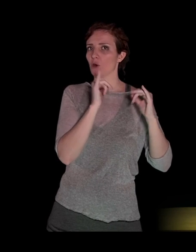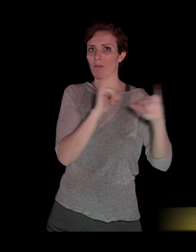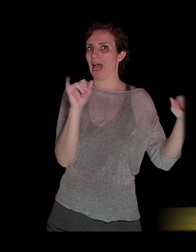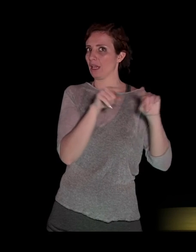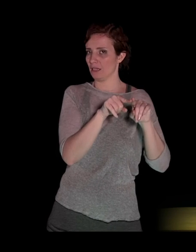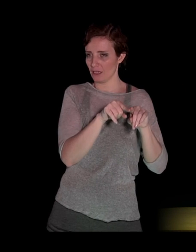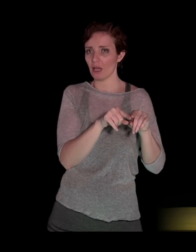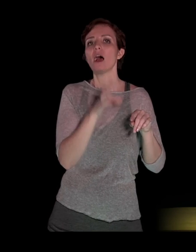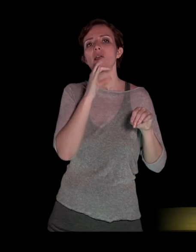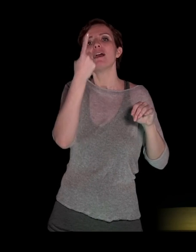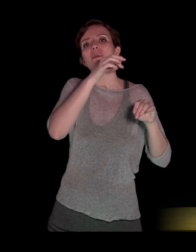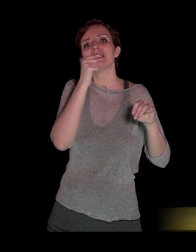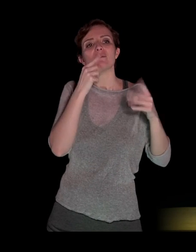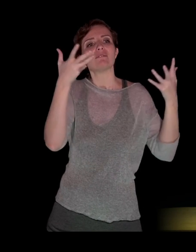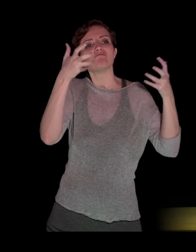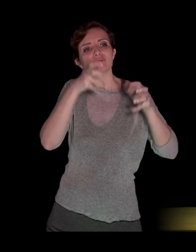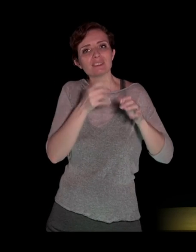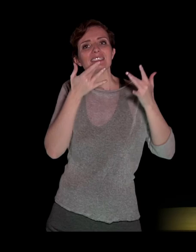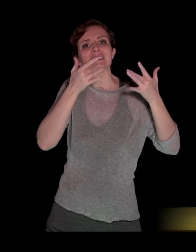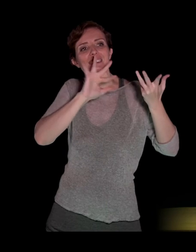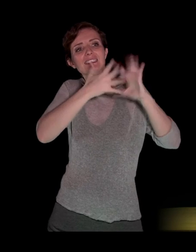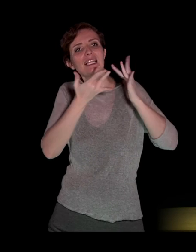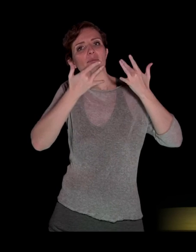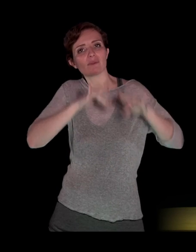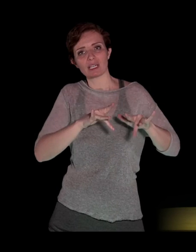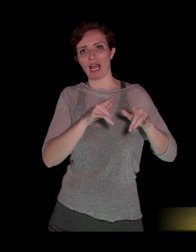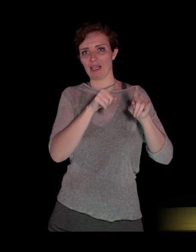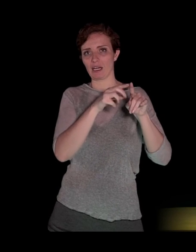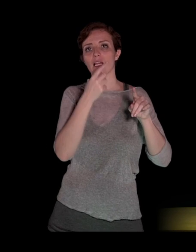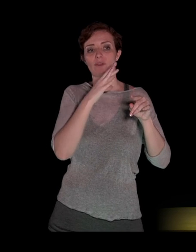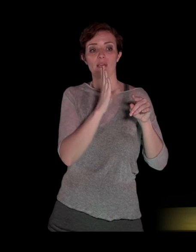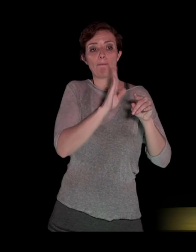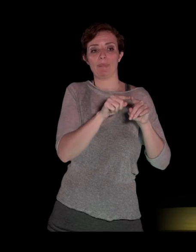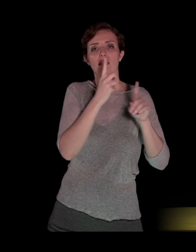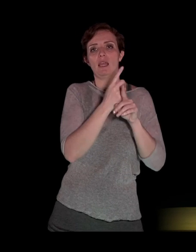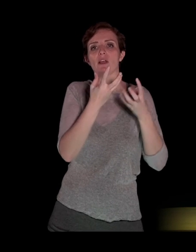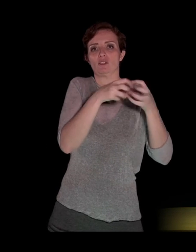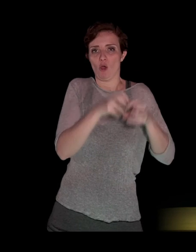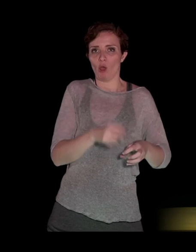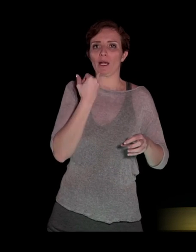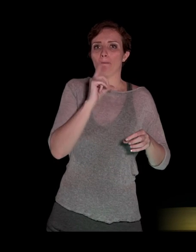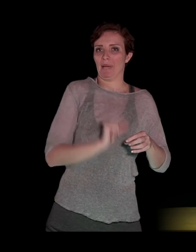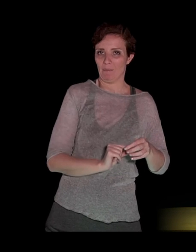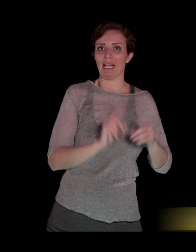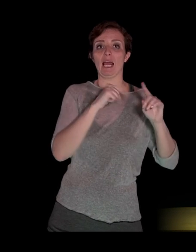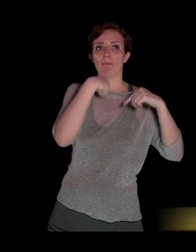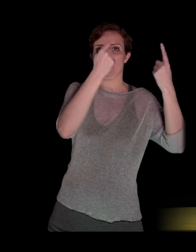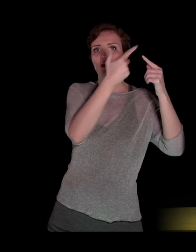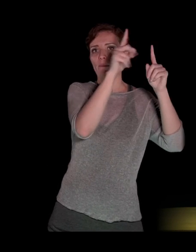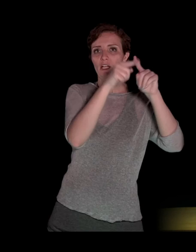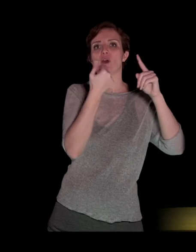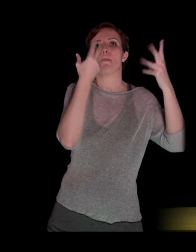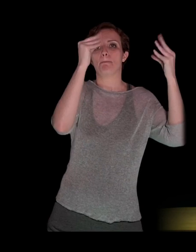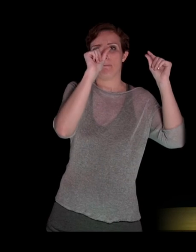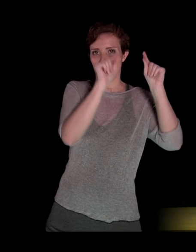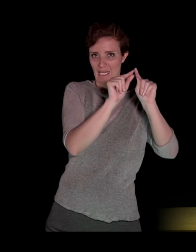Semplificare le frazioni algebriche Che vuol dire Scomporre il numeratore a minimi termini Scomporre il denominatore minimi termini e poi ricercare se c'è presenza di